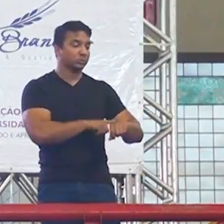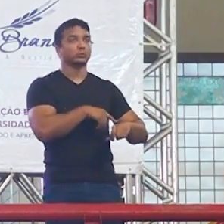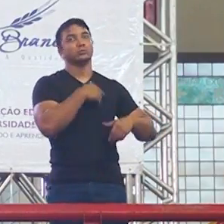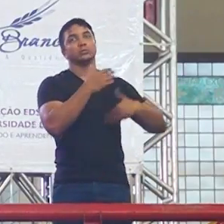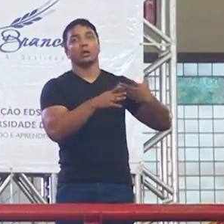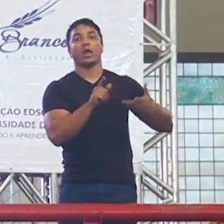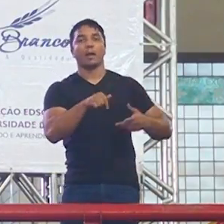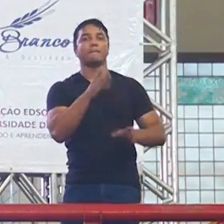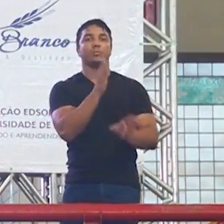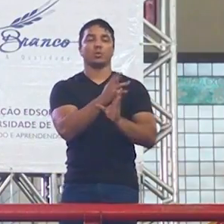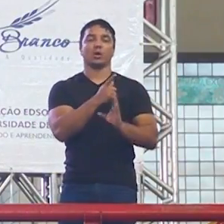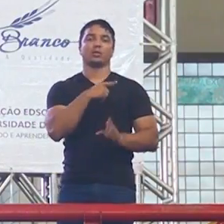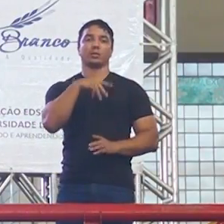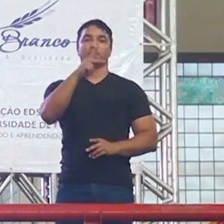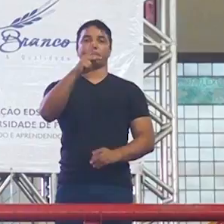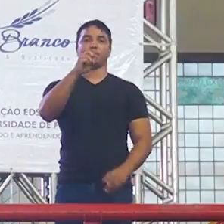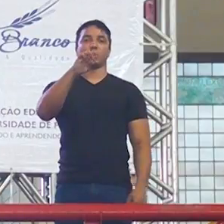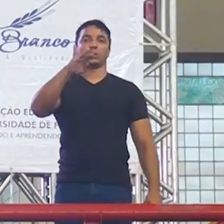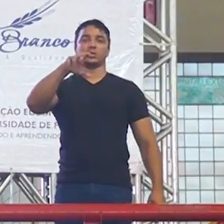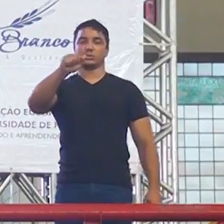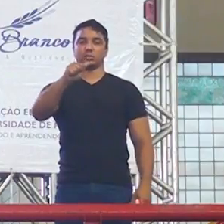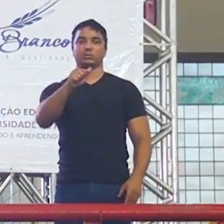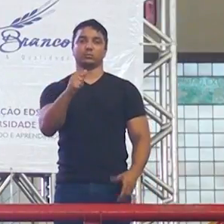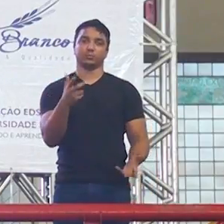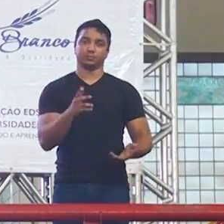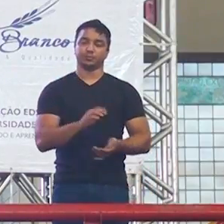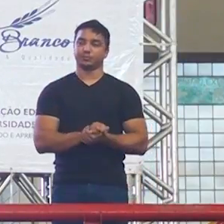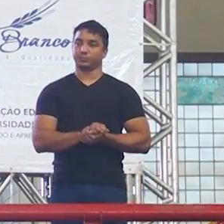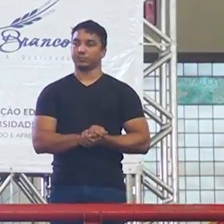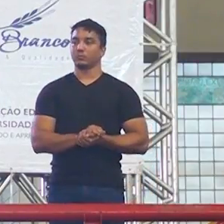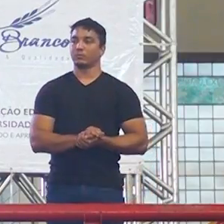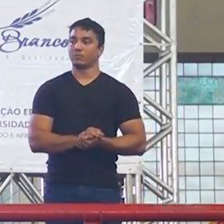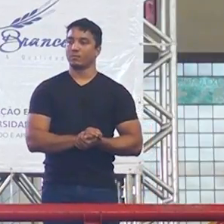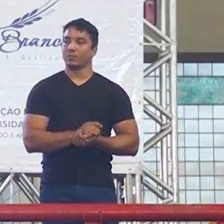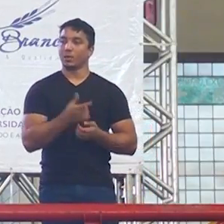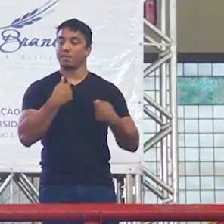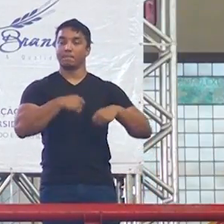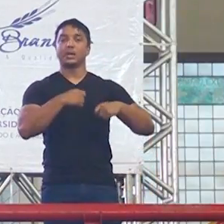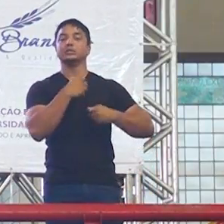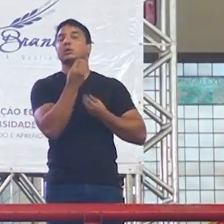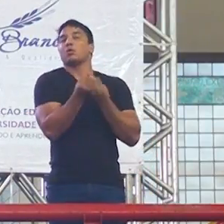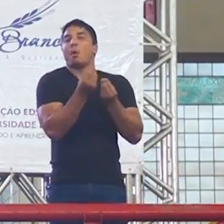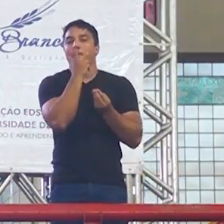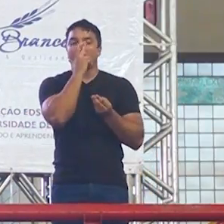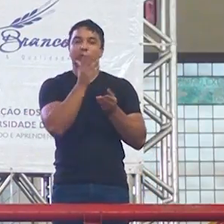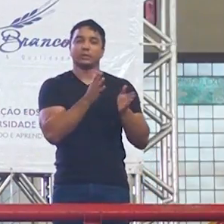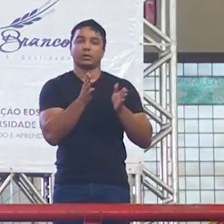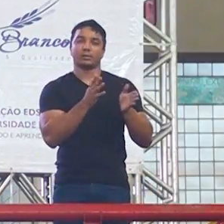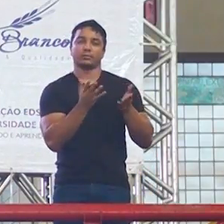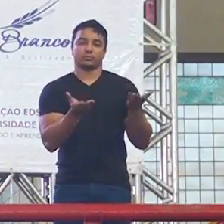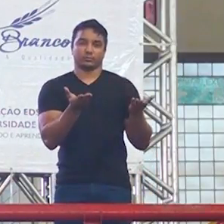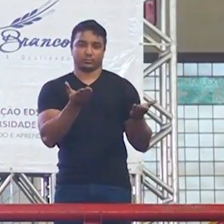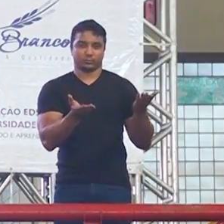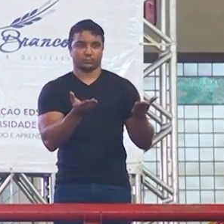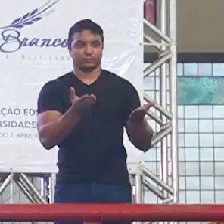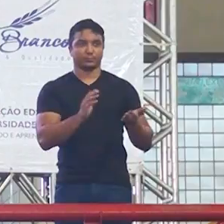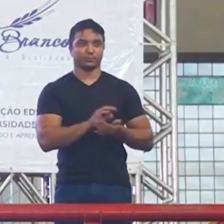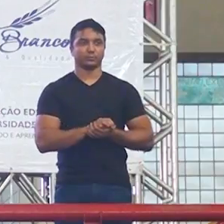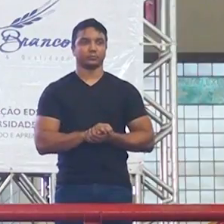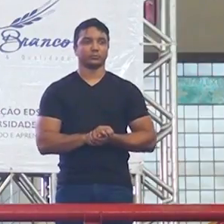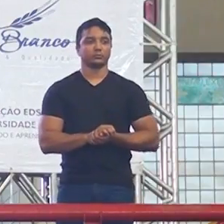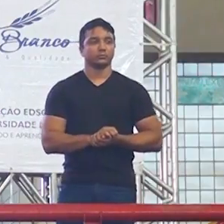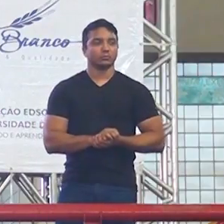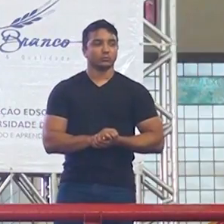Aí a potência. Quem tem mais potência gasta mais energia. Vocês estão entendendo que tem que ter um balanceamentozinho. Então bora.